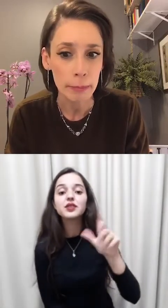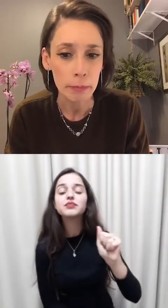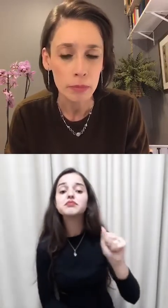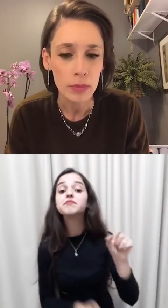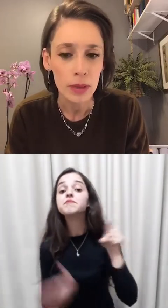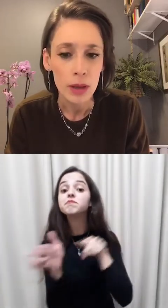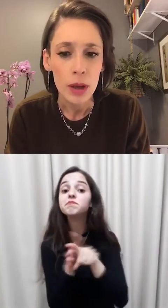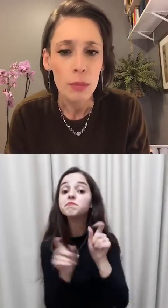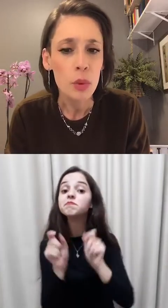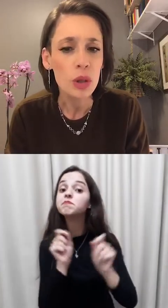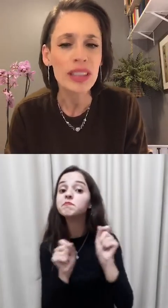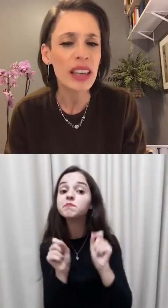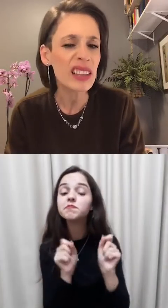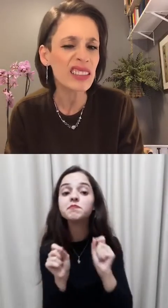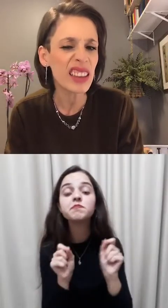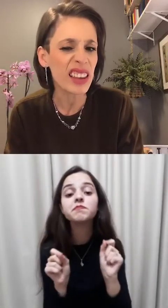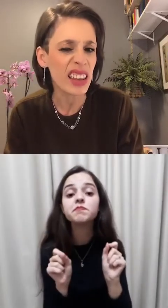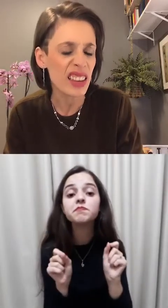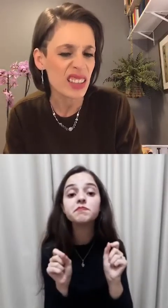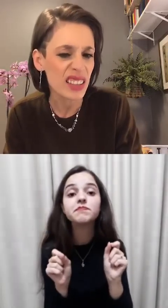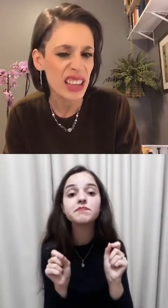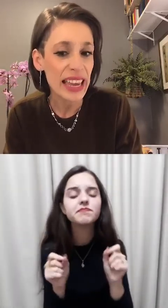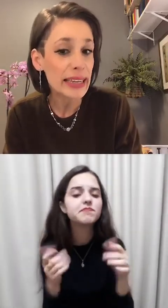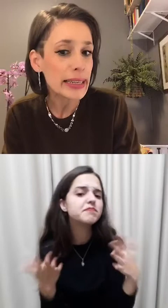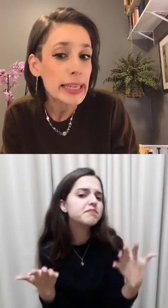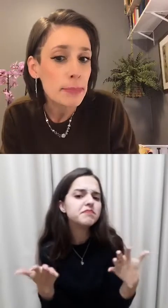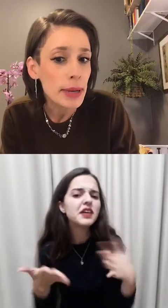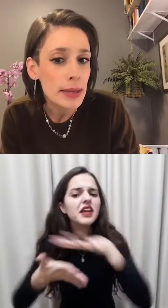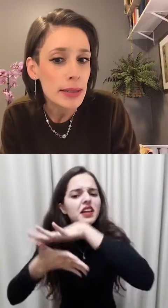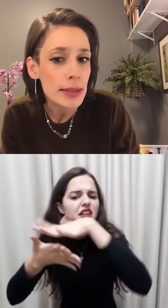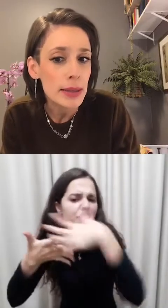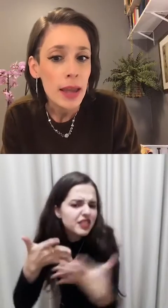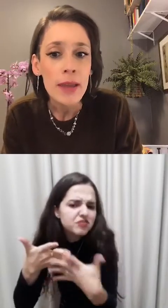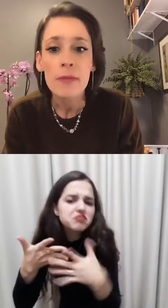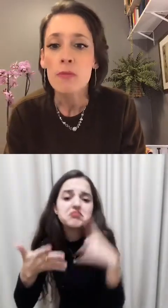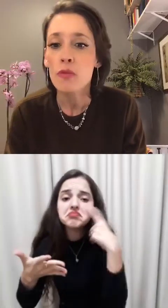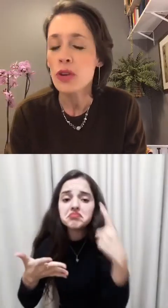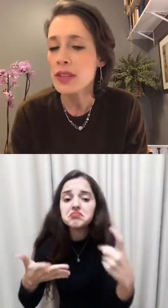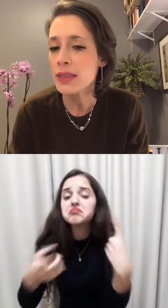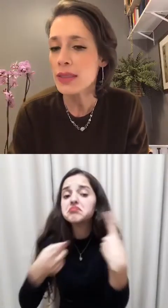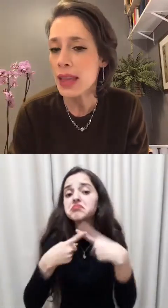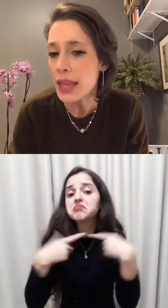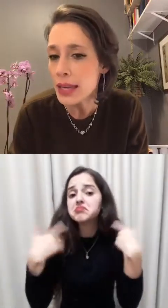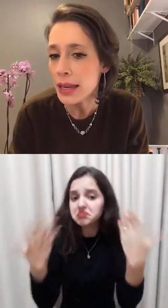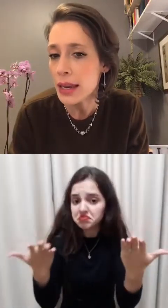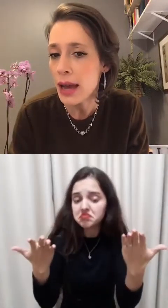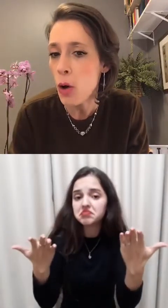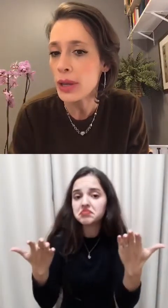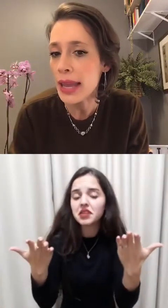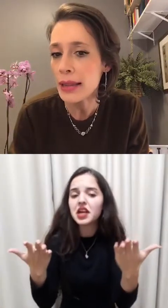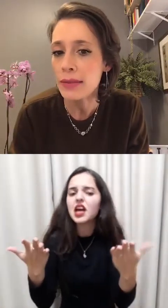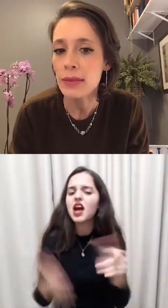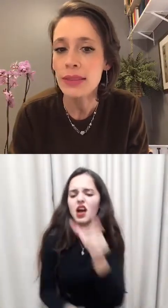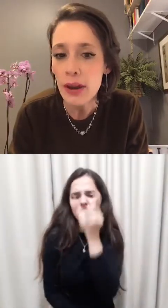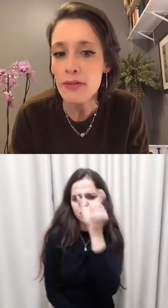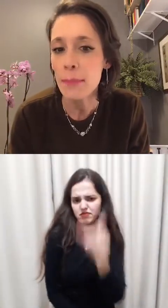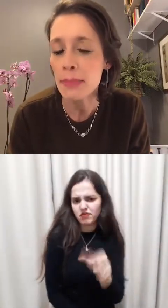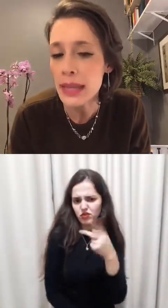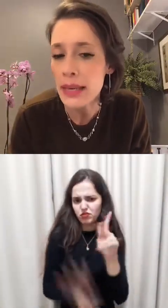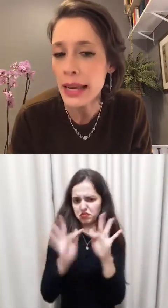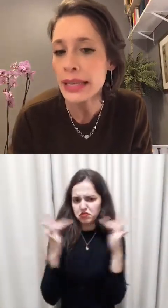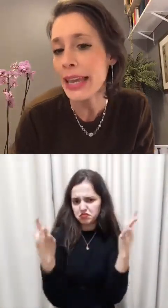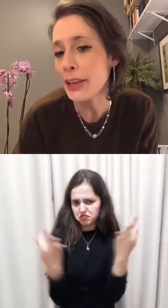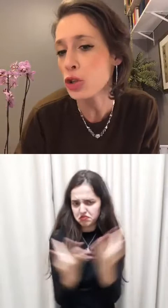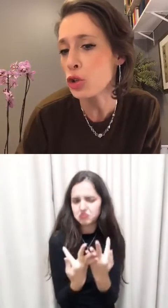assim: por que interesse em Libras? Você tem alguém da